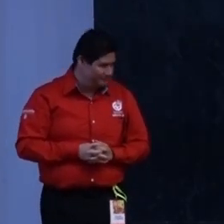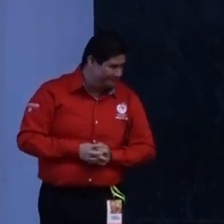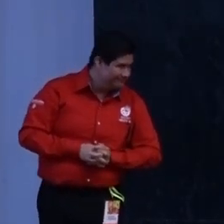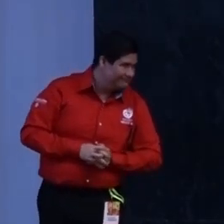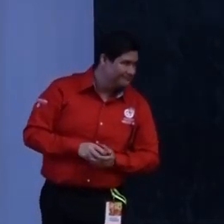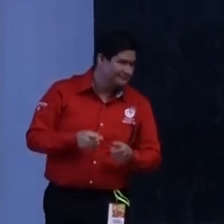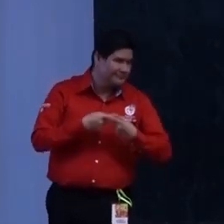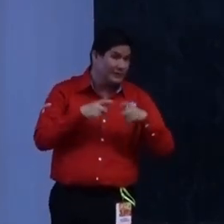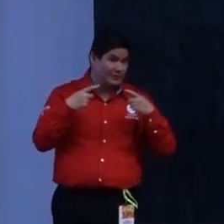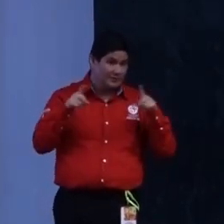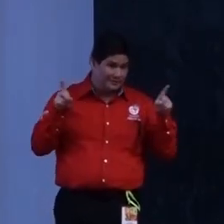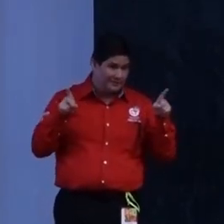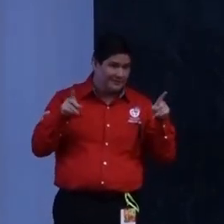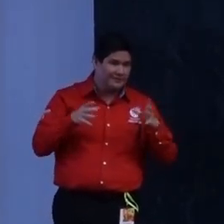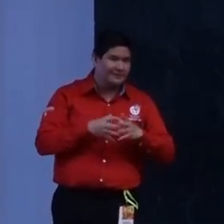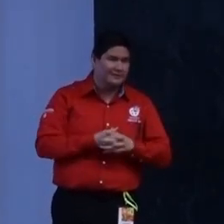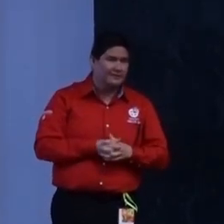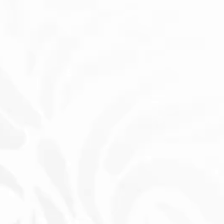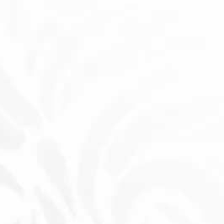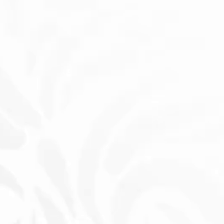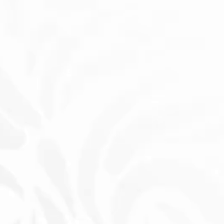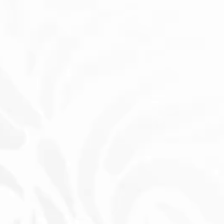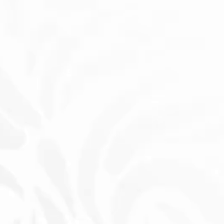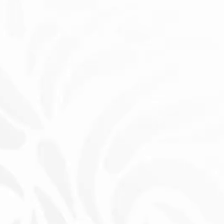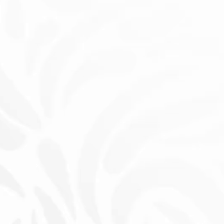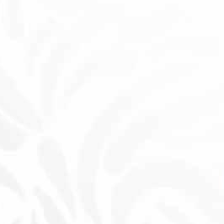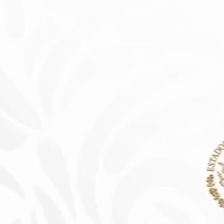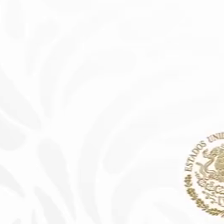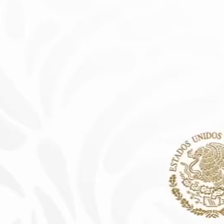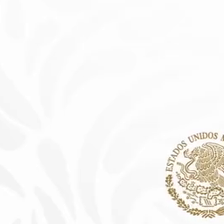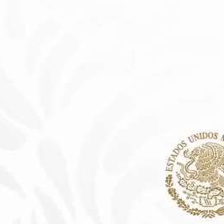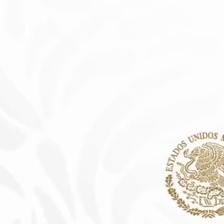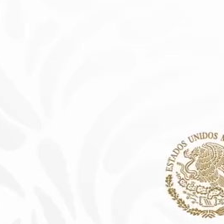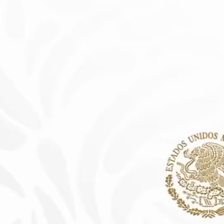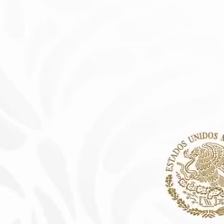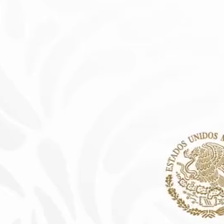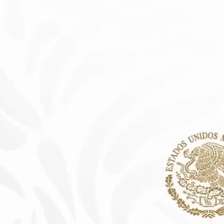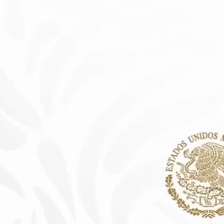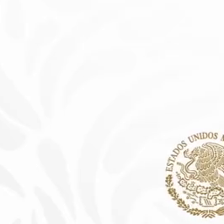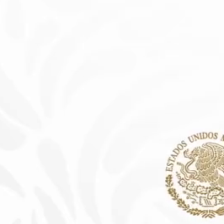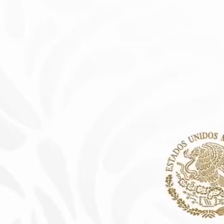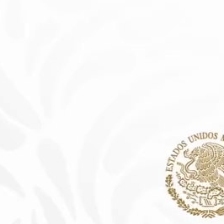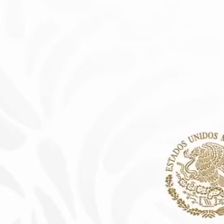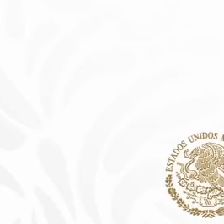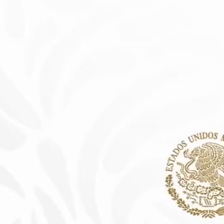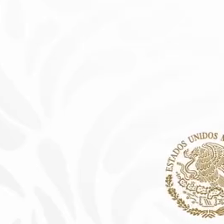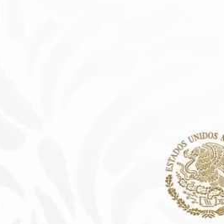las diferencias. Gobierno de México.